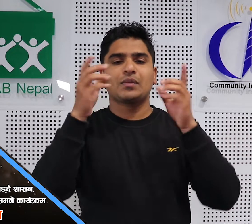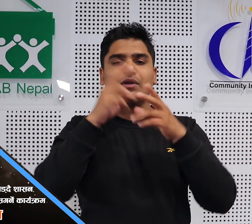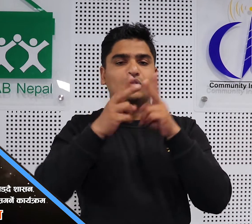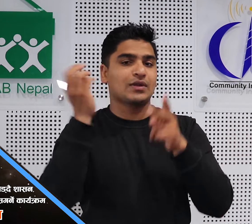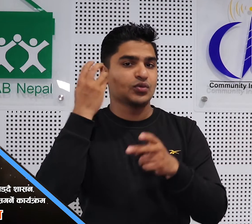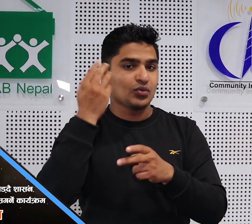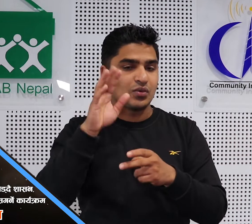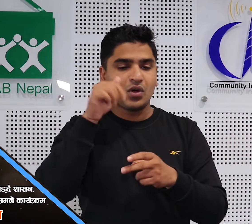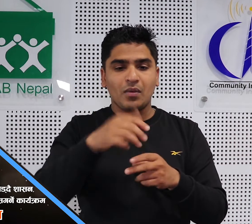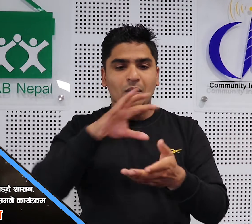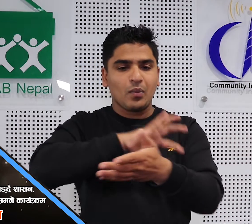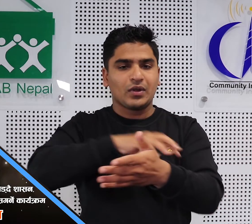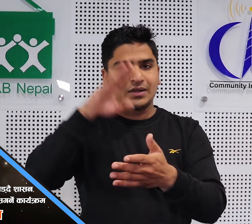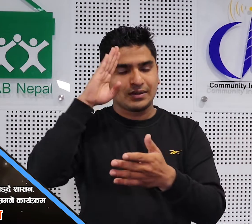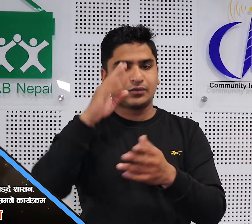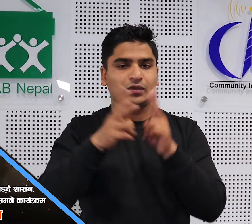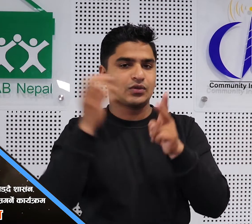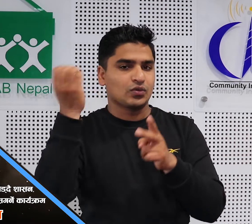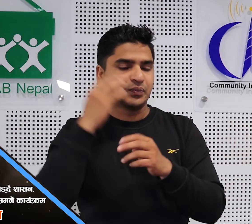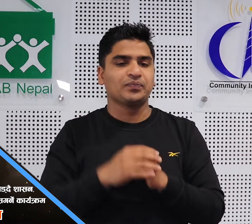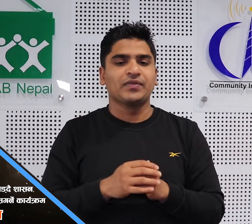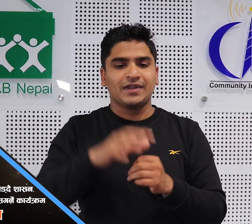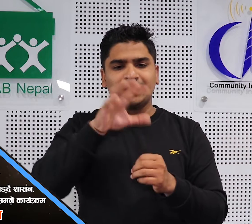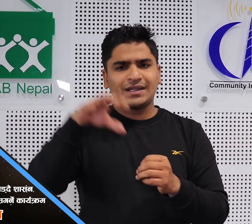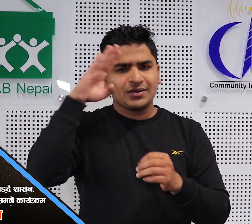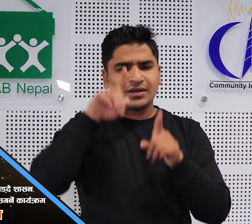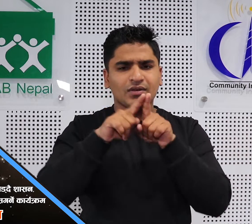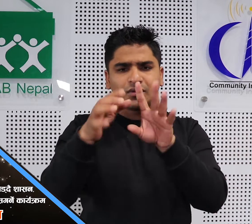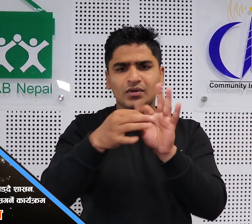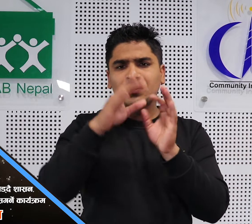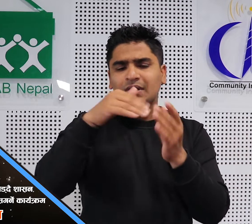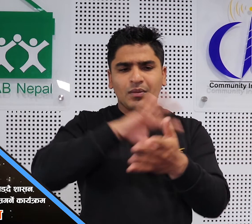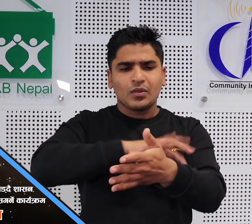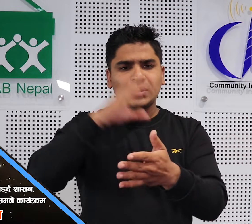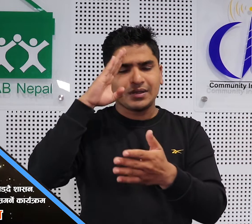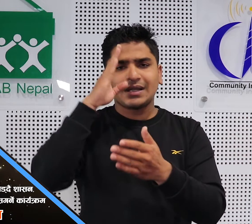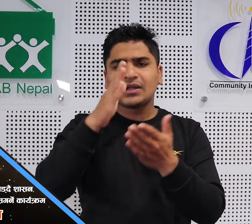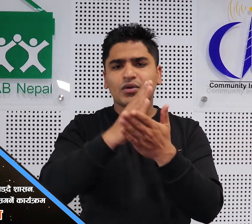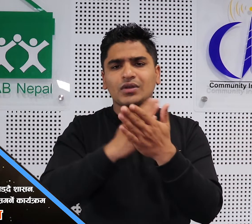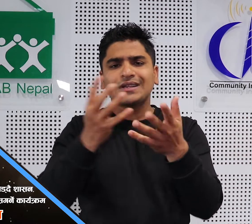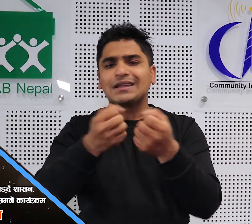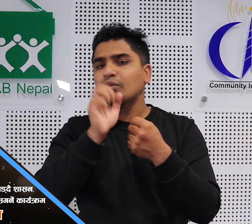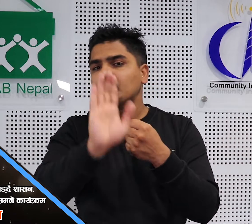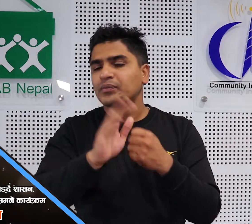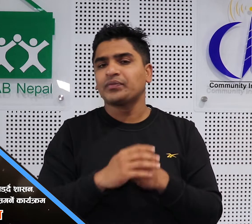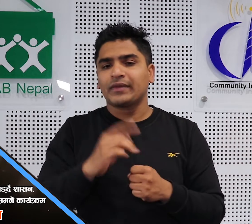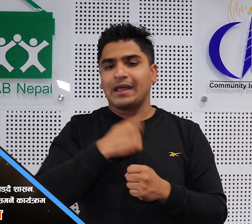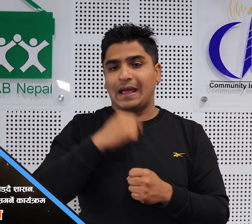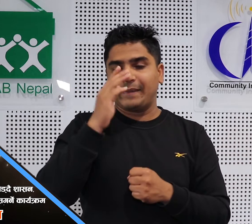भने प्रदेश सरकारतर्फ लागौं। स्थानीय सरकारसँगको समन्वयलाई प्रदेश सरकारले कसरी लिएका छन्? हामीले कर्णाली